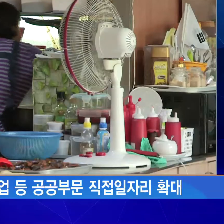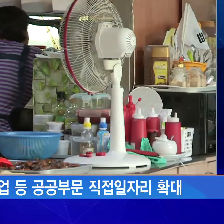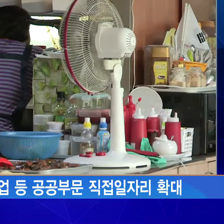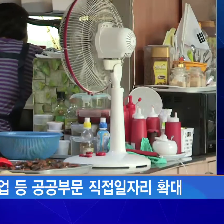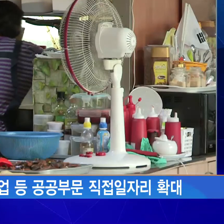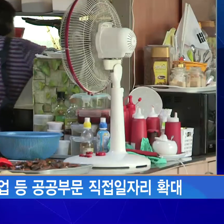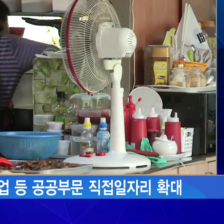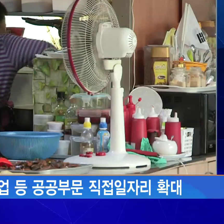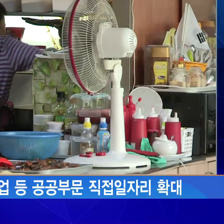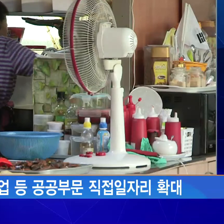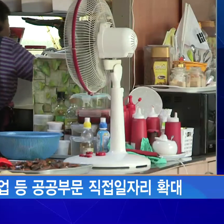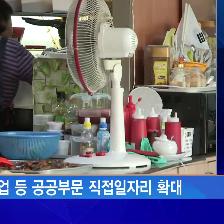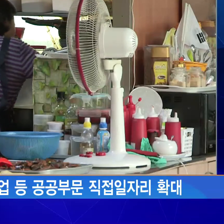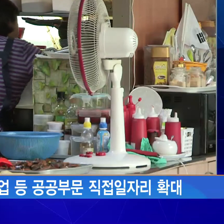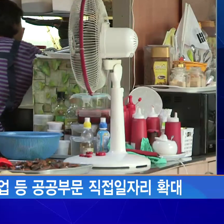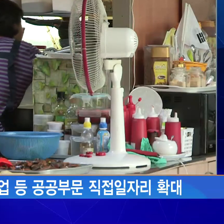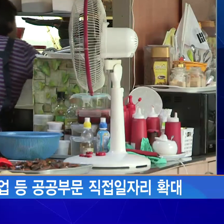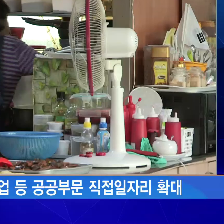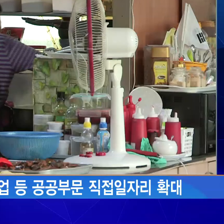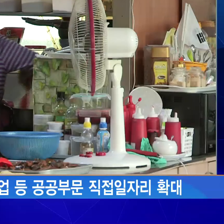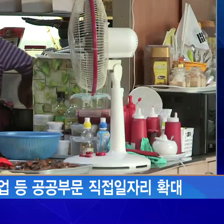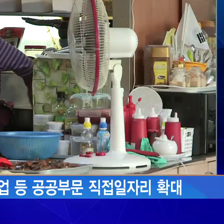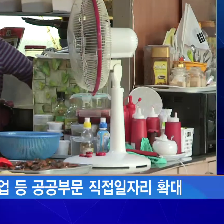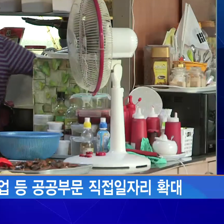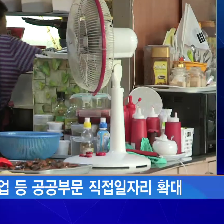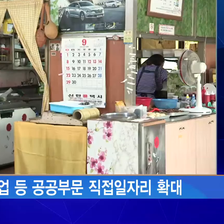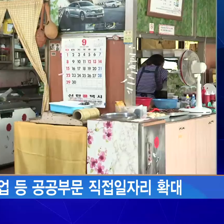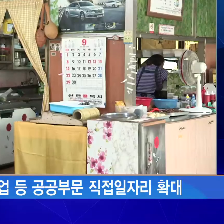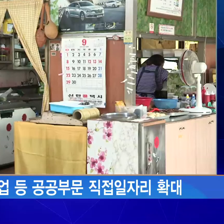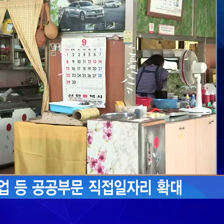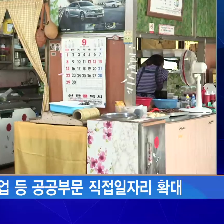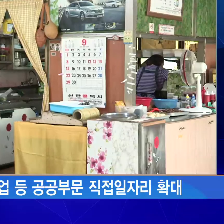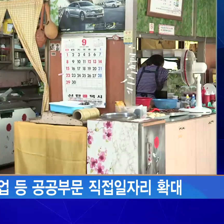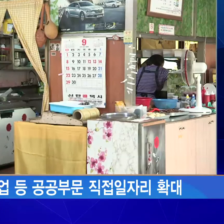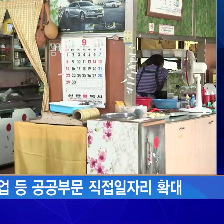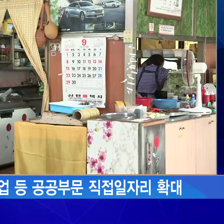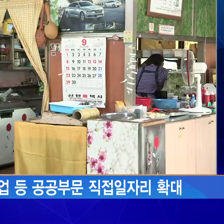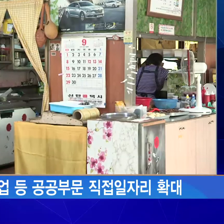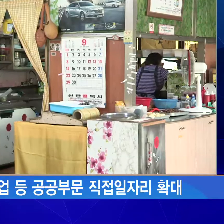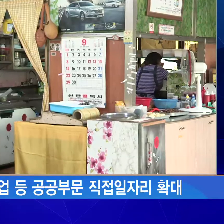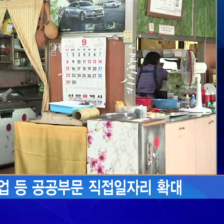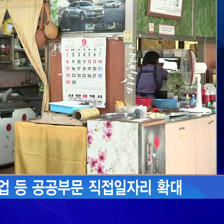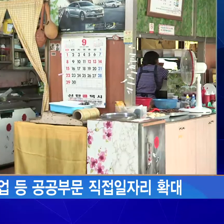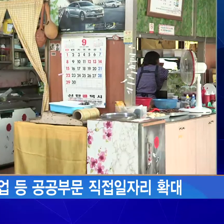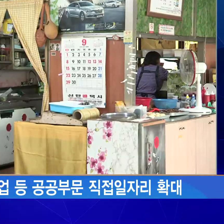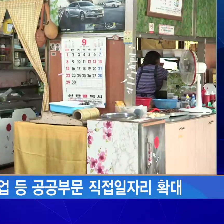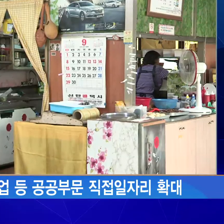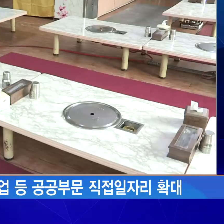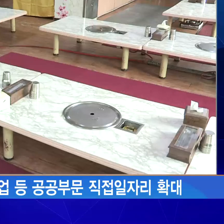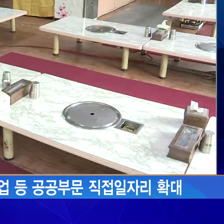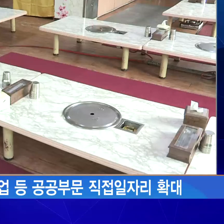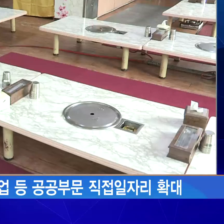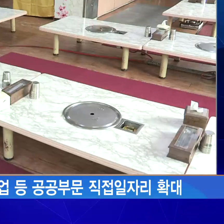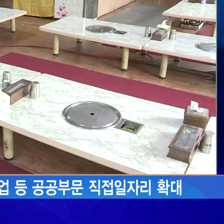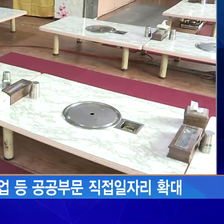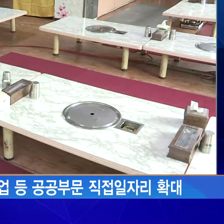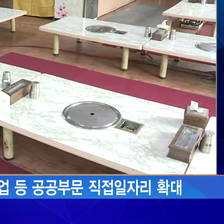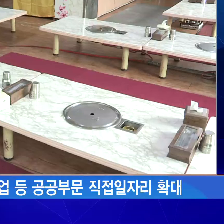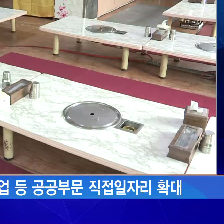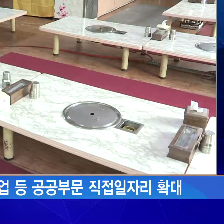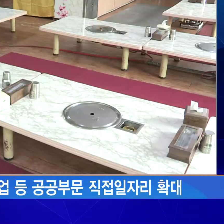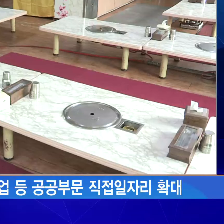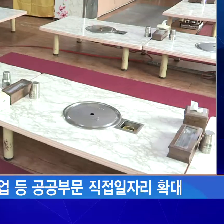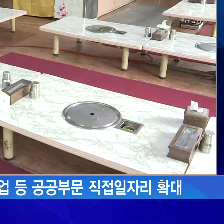전에 경제단체장과 상공인단체장 등 10여 명과 함께 고용위기 극복을 위한 고용유지